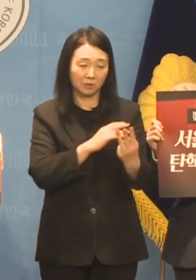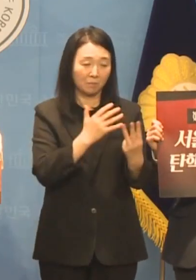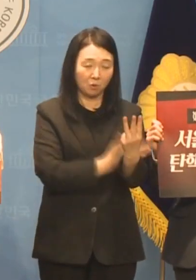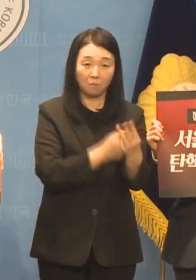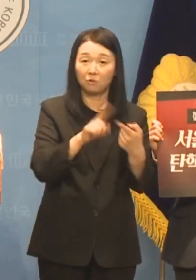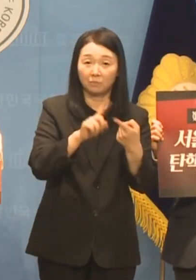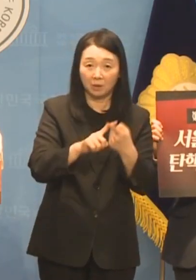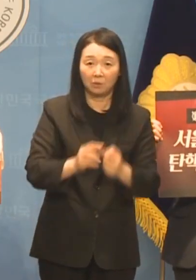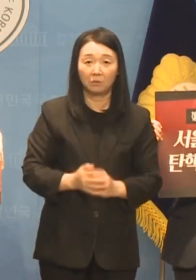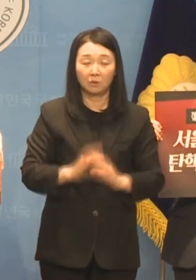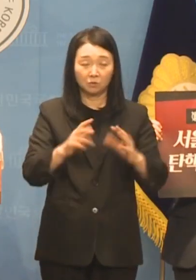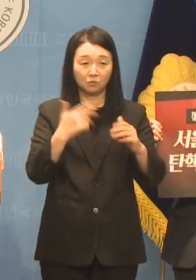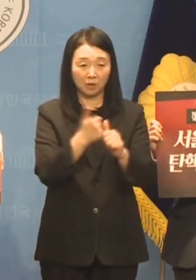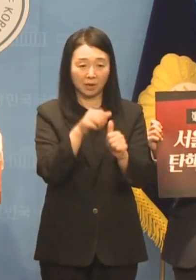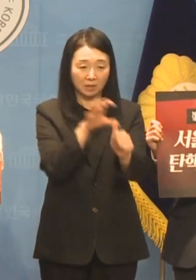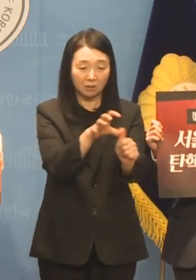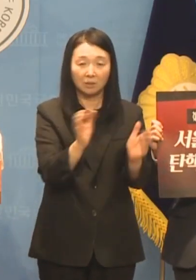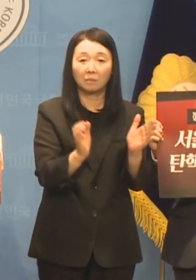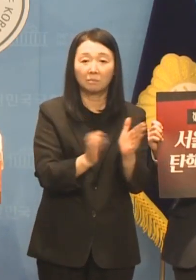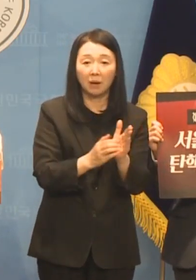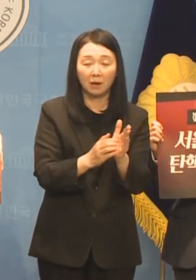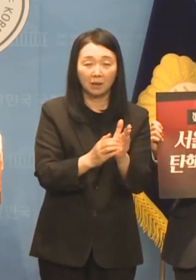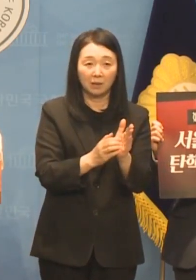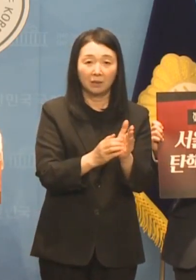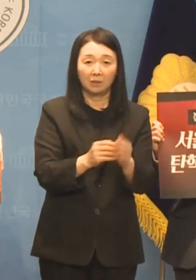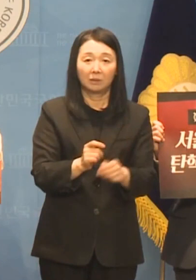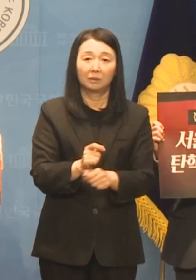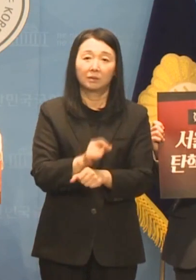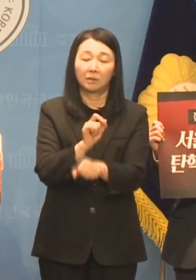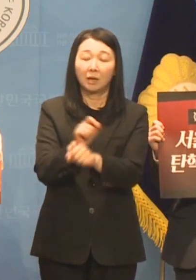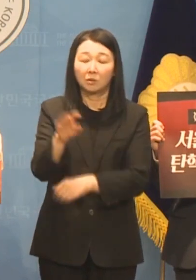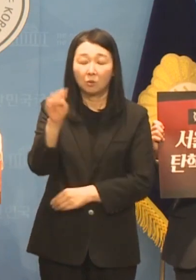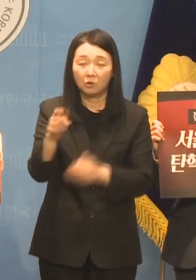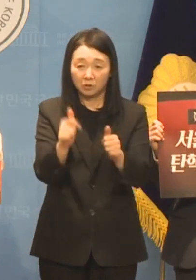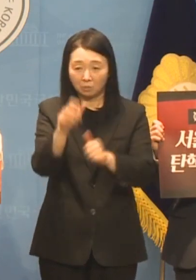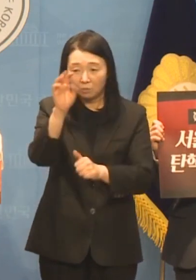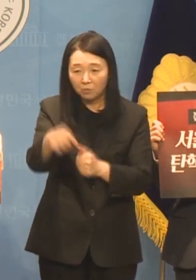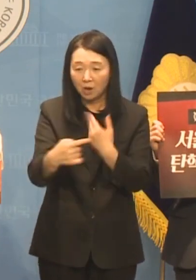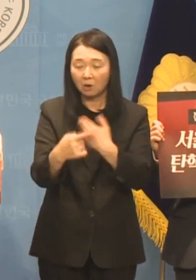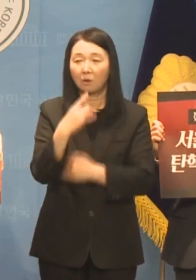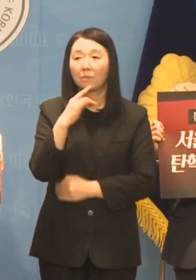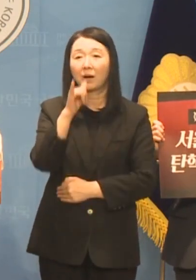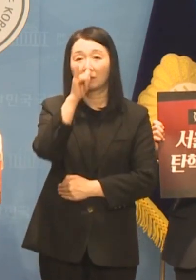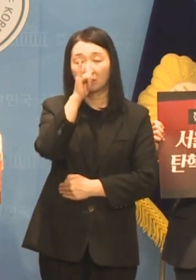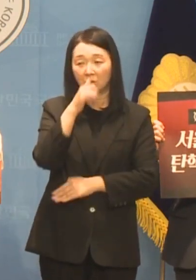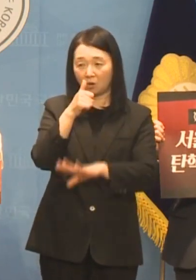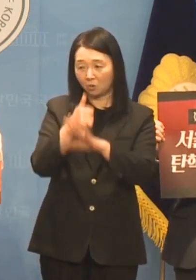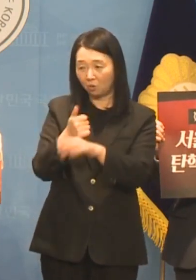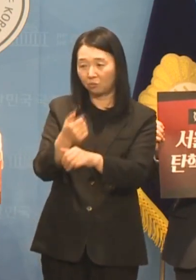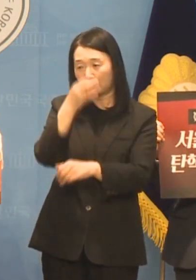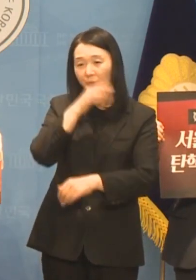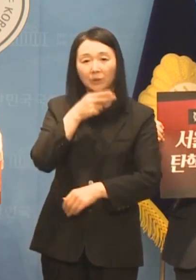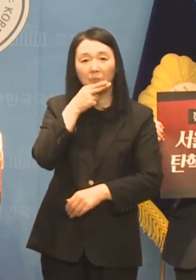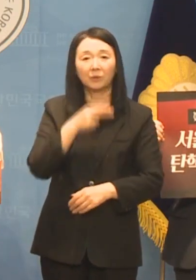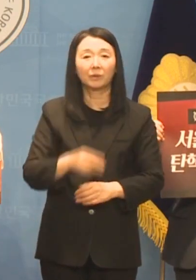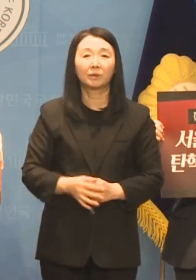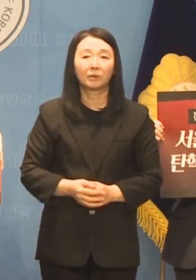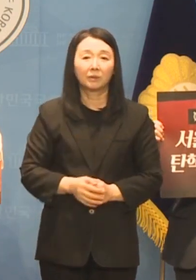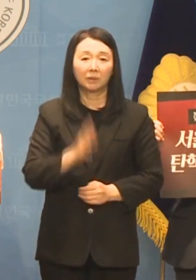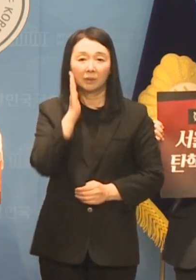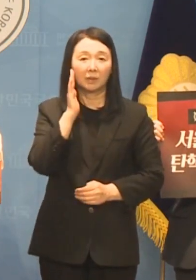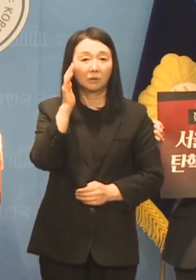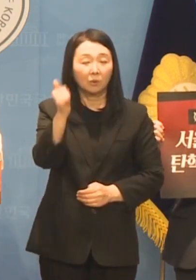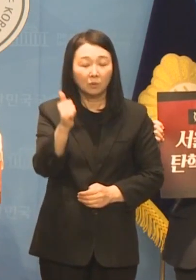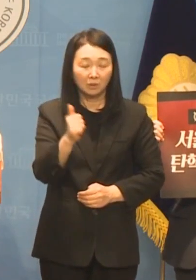국회를 견제할 수 있는 행정부와 사법부의 권한은 허울만 있을 뿐 실제적인 도움이 되지 않습니다.